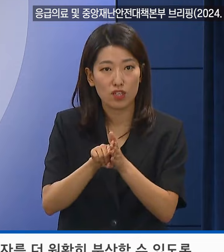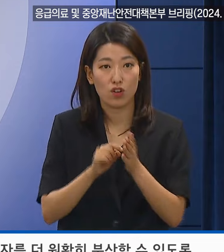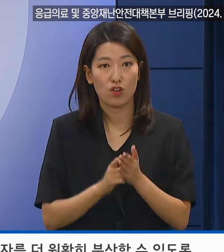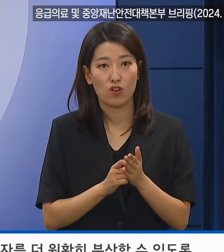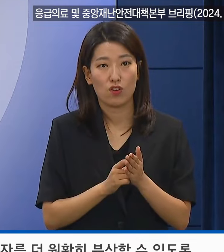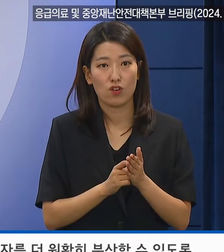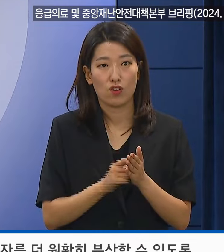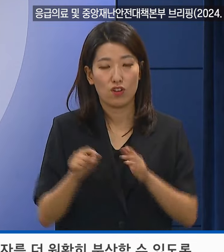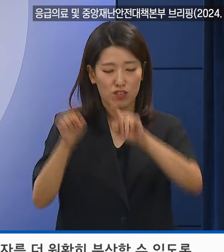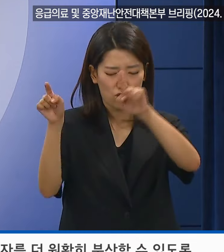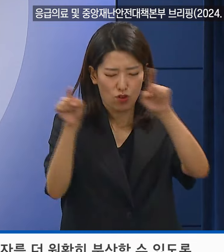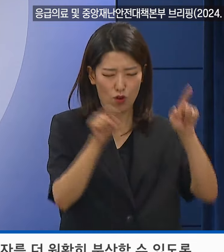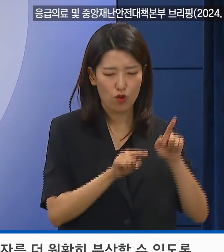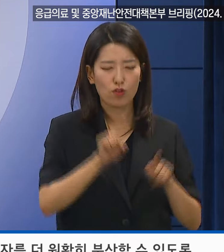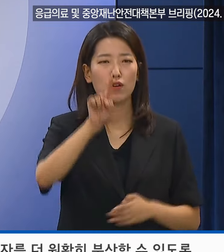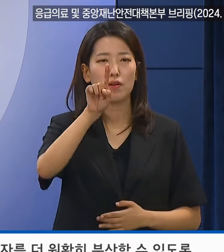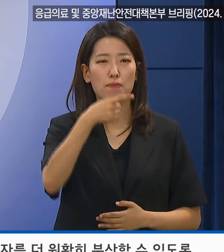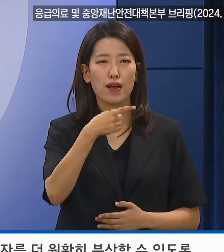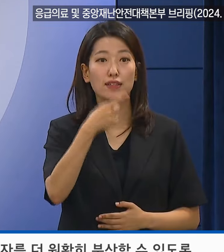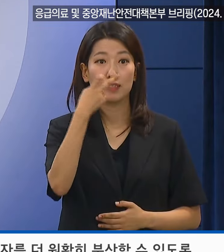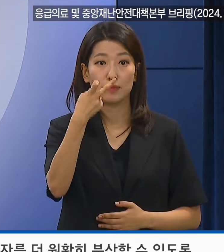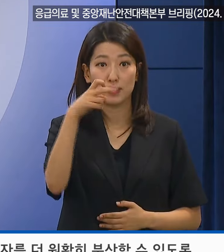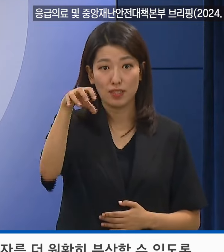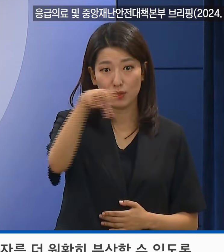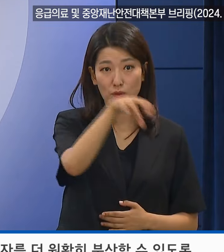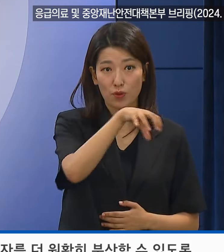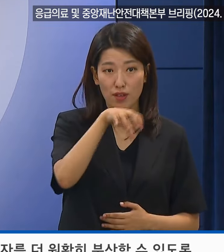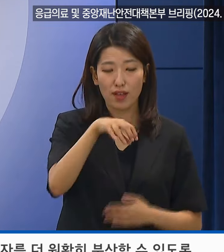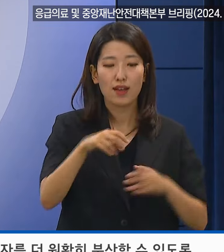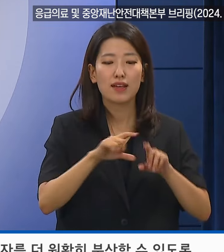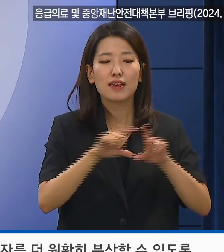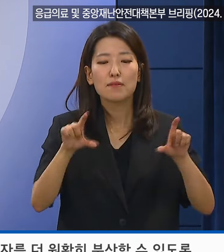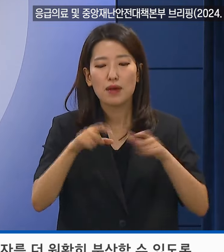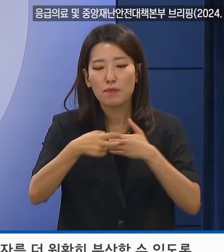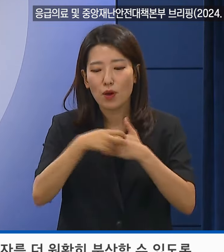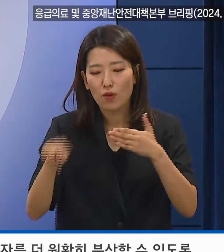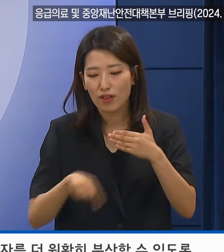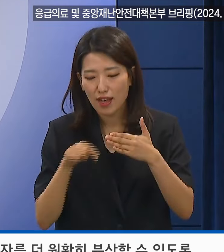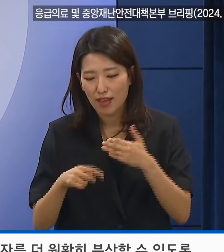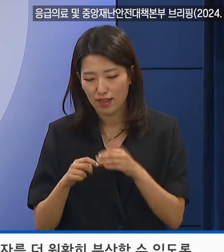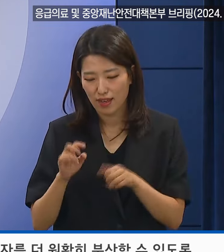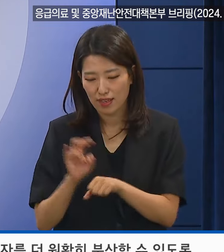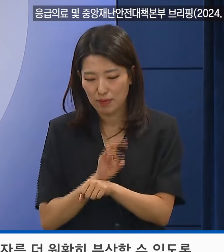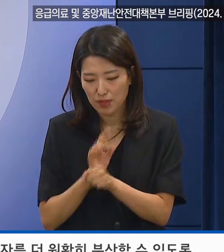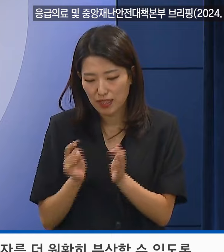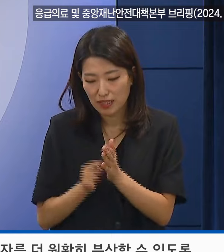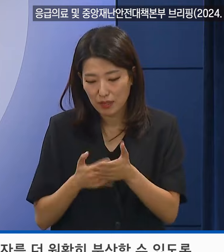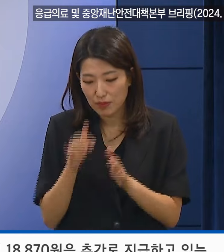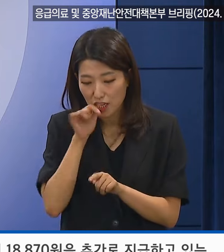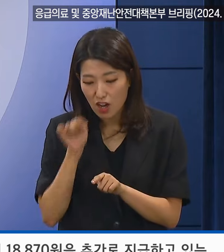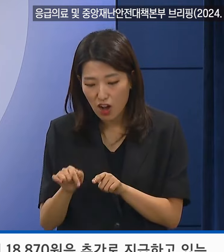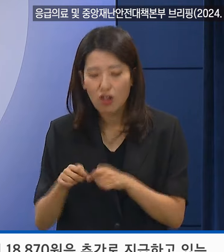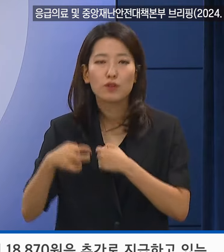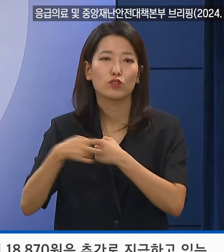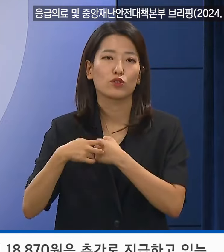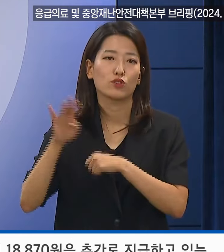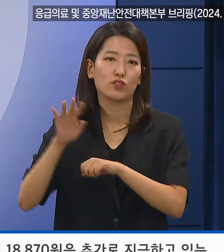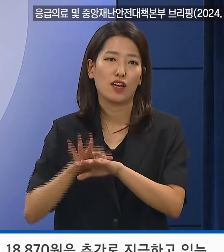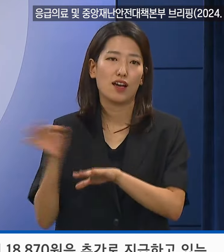대상을 전국 112개소의 일반 응급의료 시설까지 확대합니다.